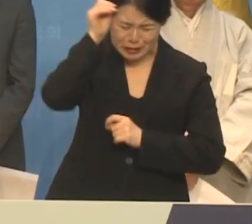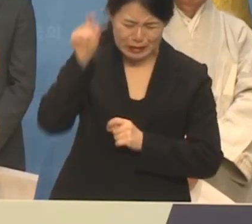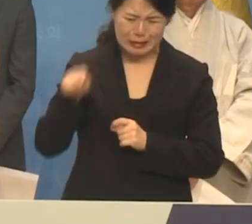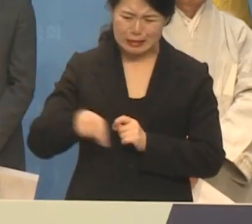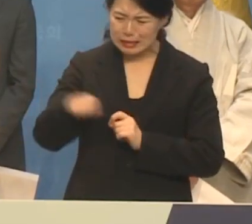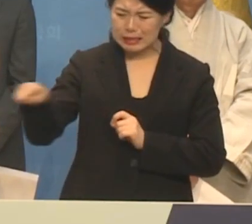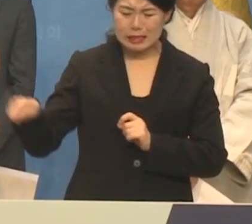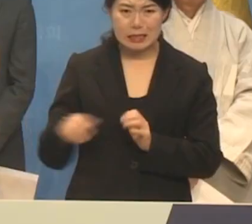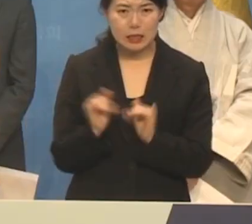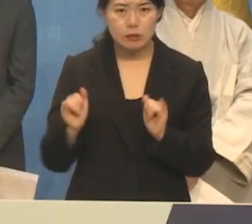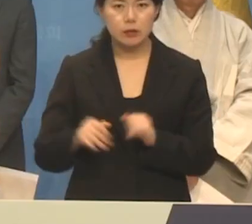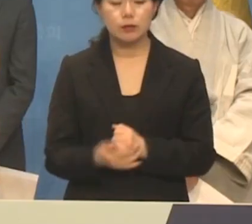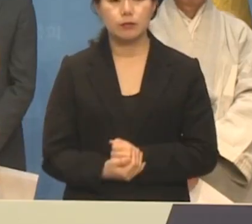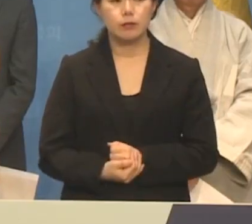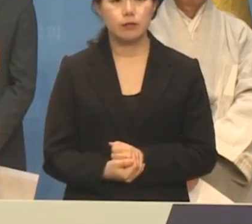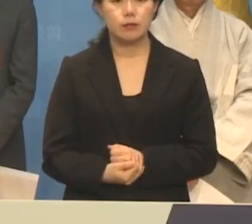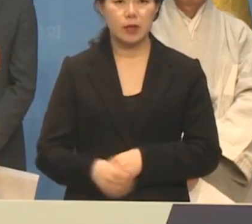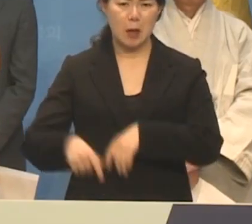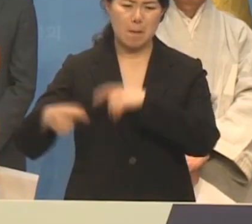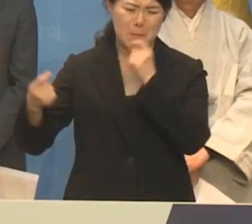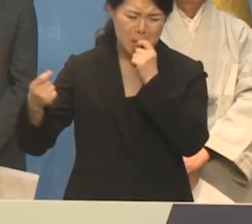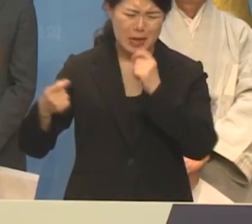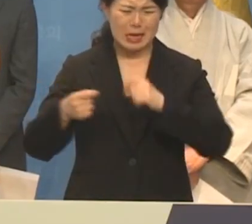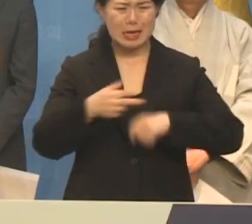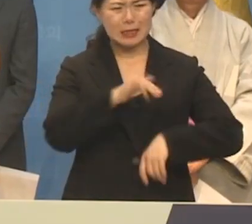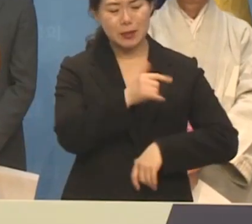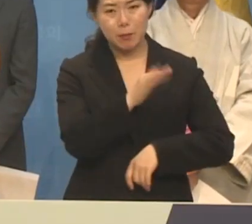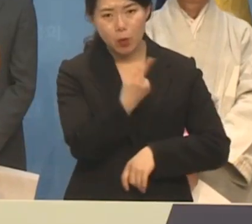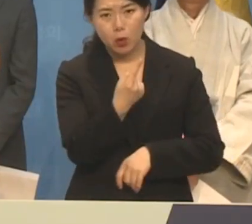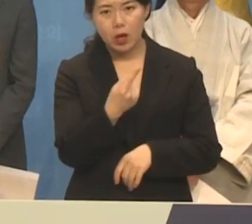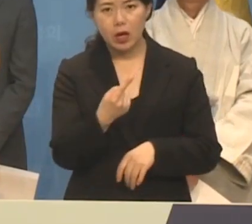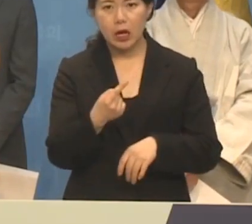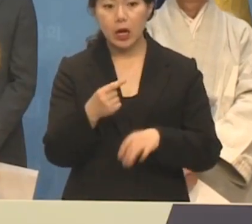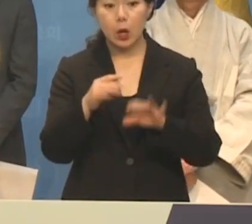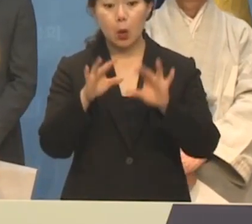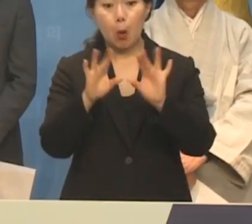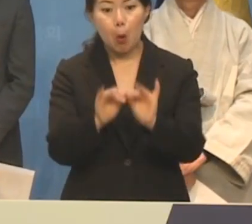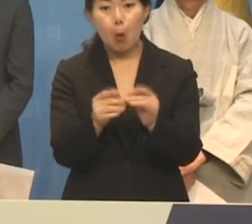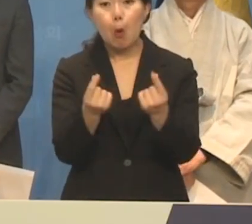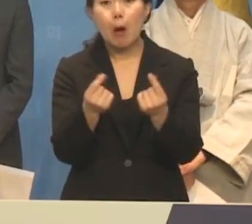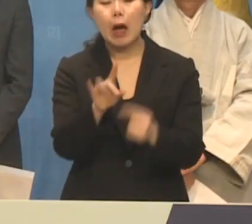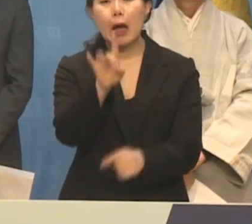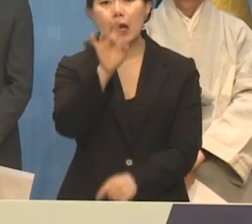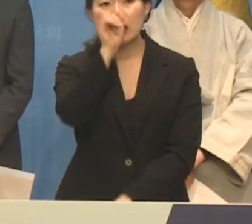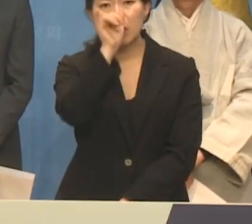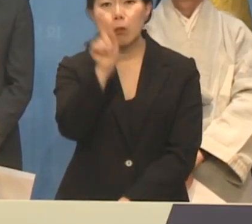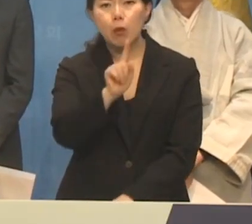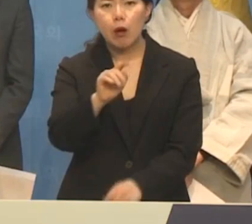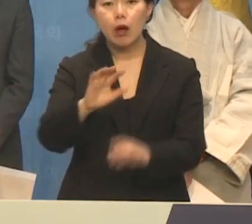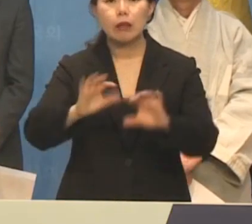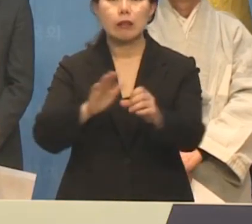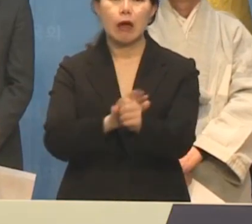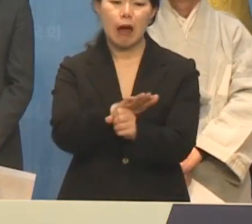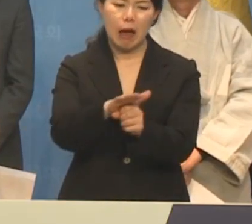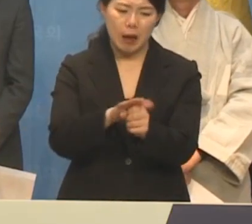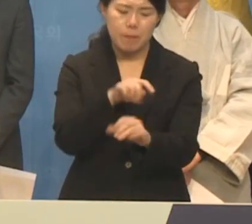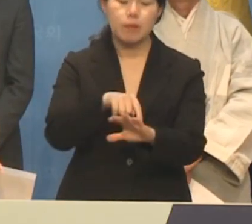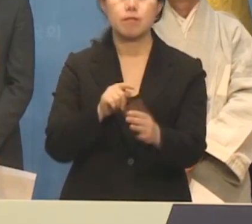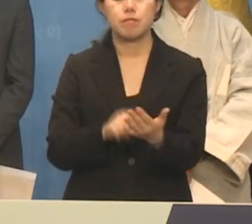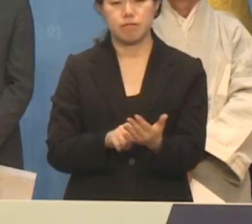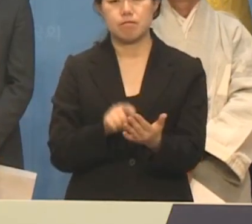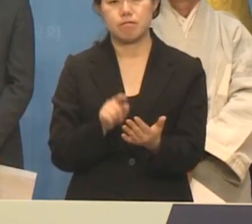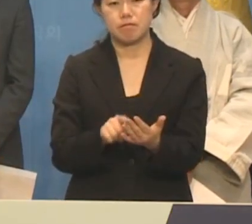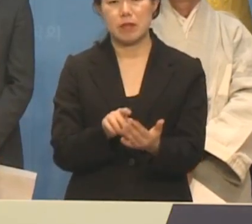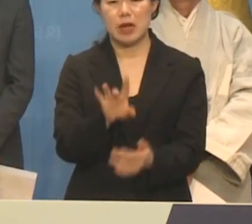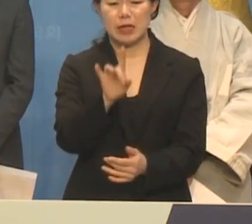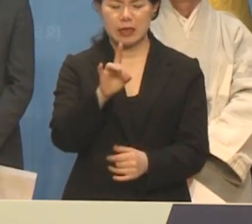사람들, 이 보수나 진보는요 공통점이 하나가 있어요. 그 애국심입니다. 애국애민이에요. 그